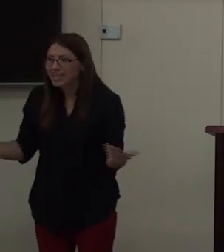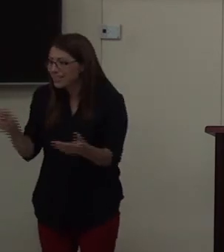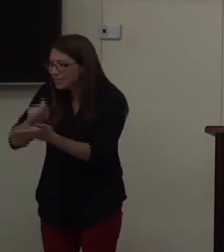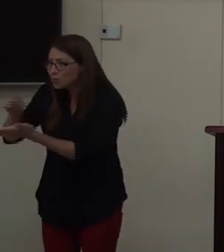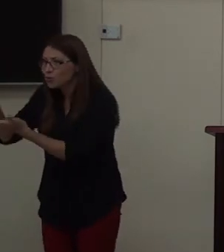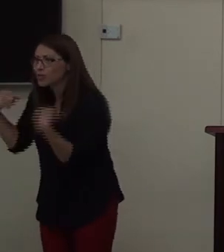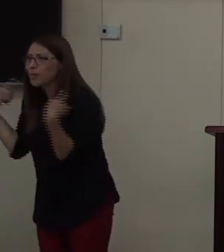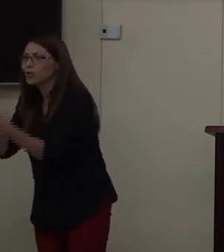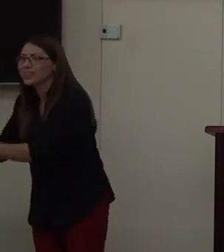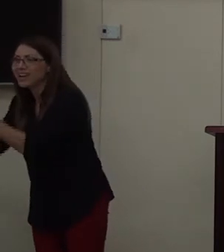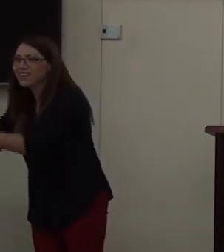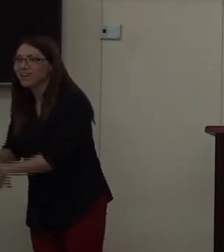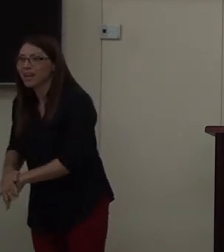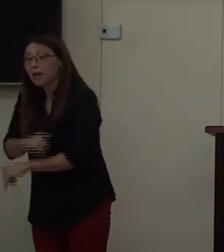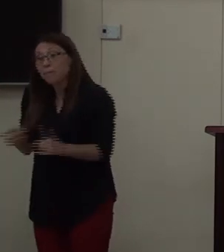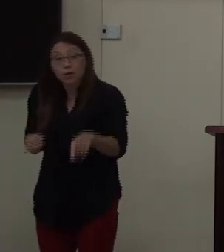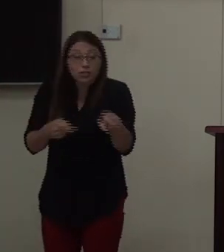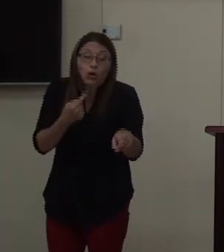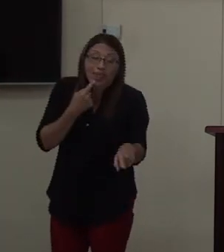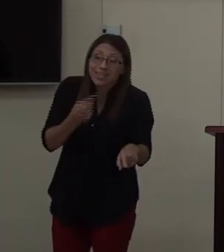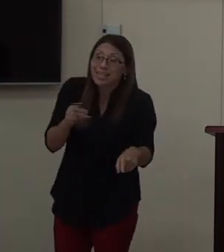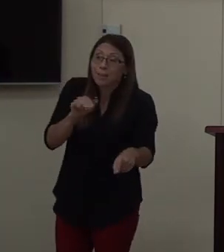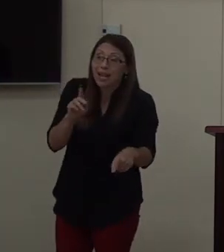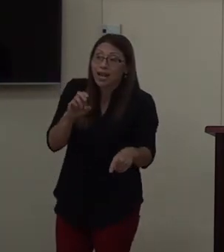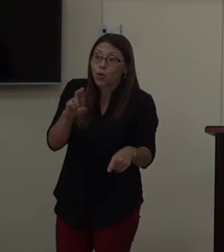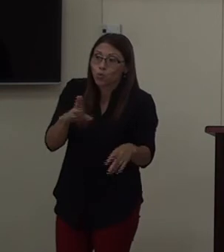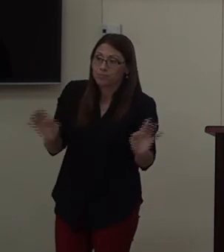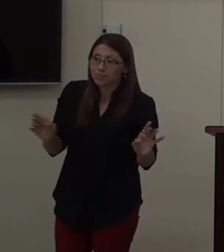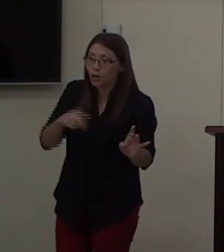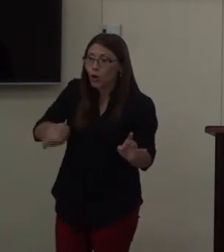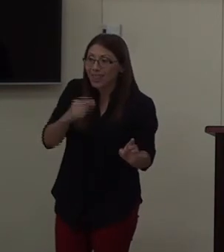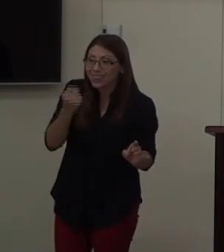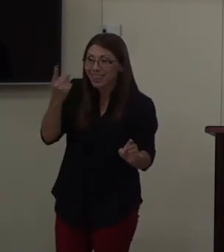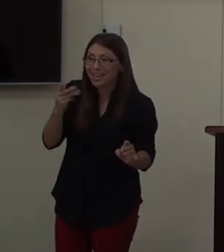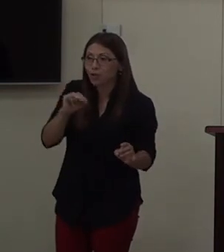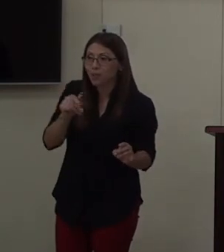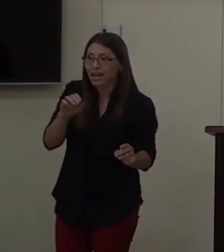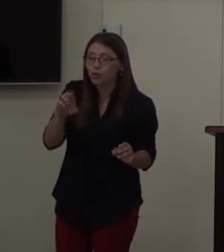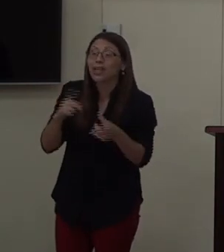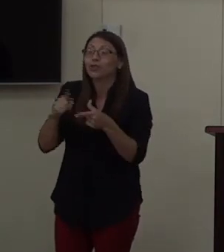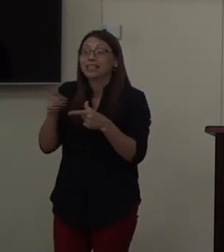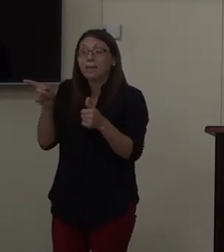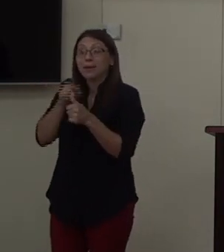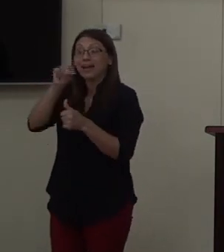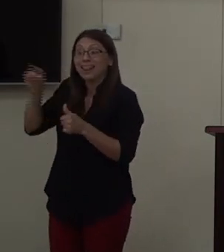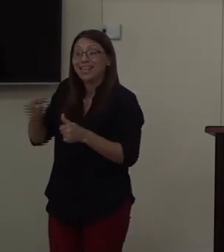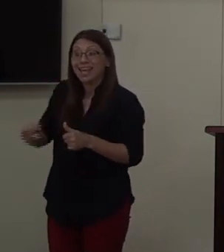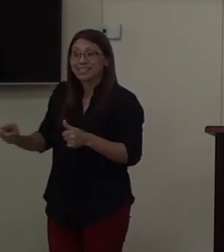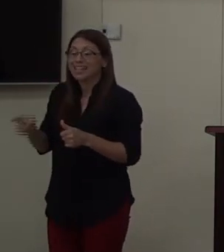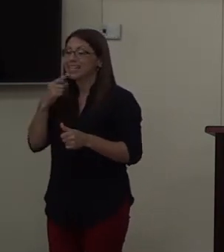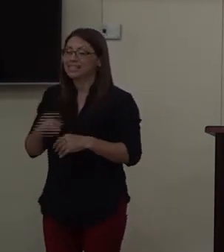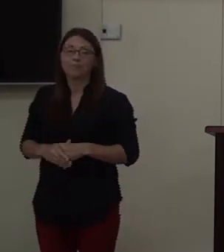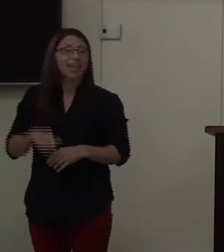terrible, pero es lo que dice el maleco, ¿verdad? Es lo que entienden los malecos, ¿verdad? Entonces, las primeras líneas de la ley dice, esta ley es